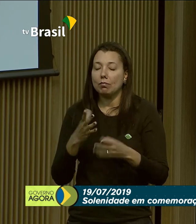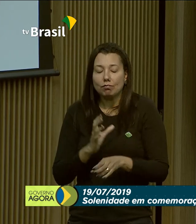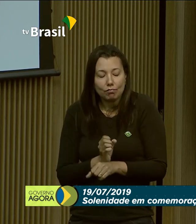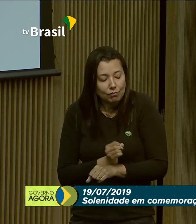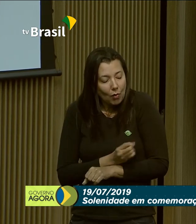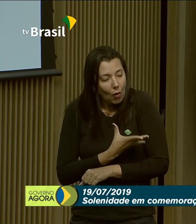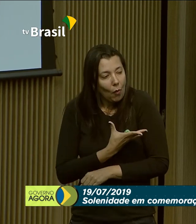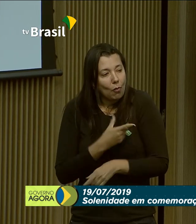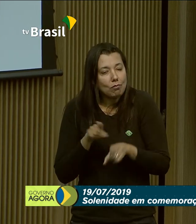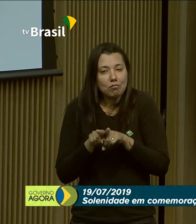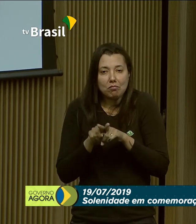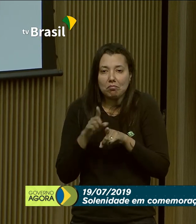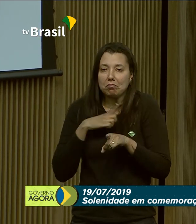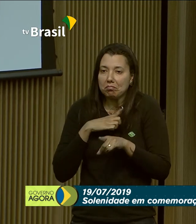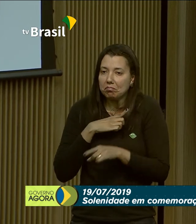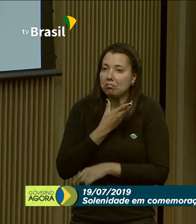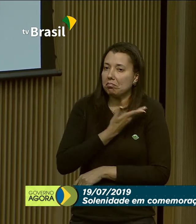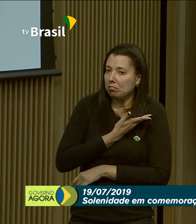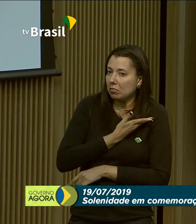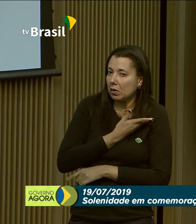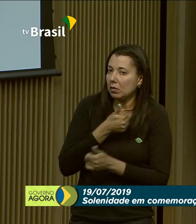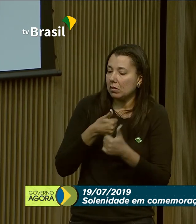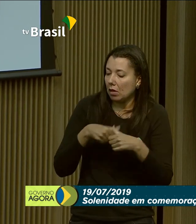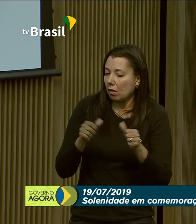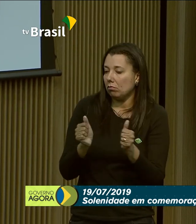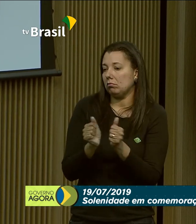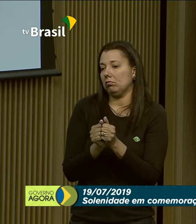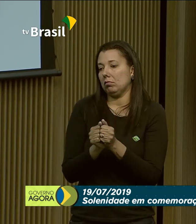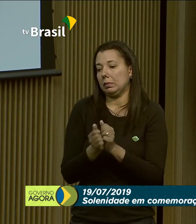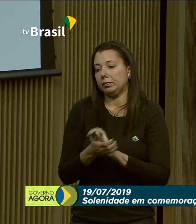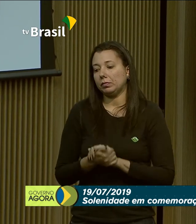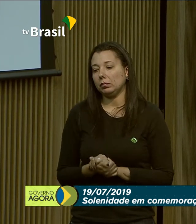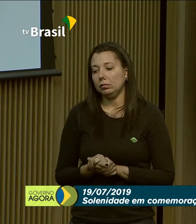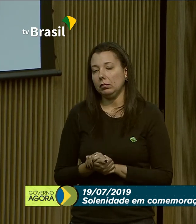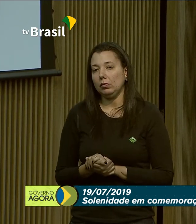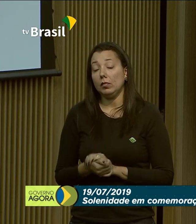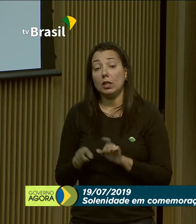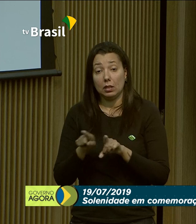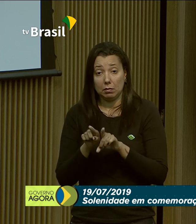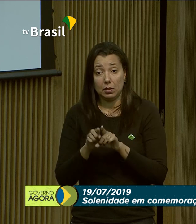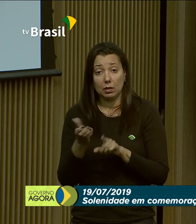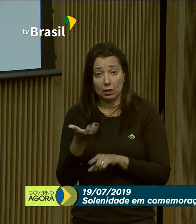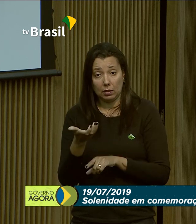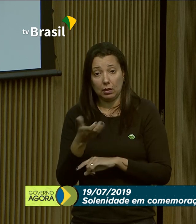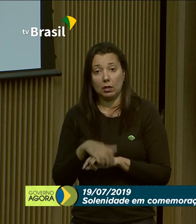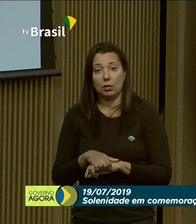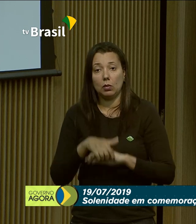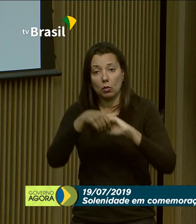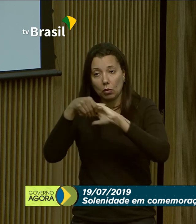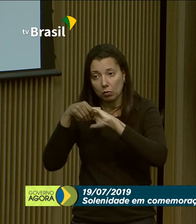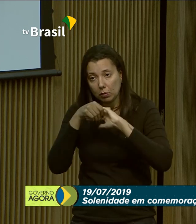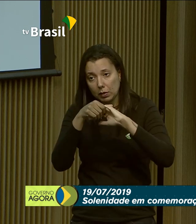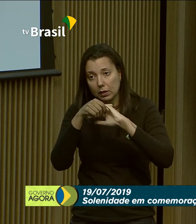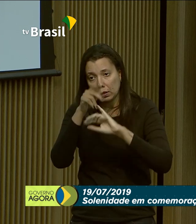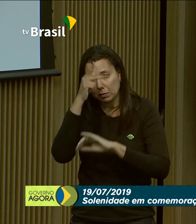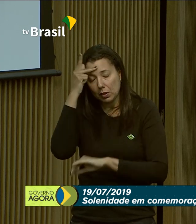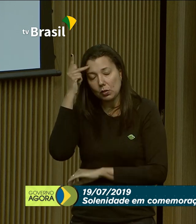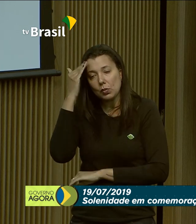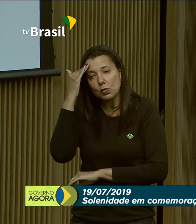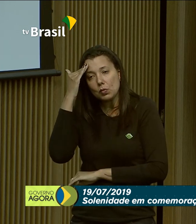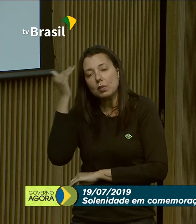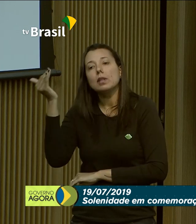de ser seu companheiro aí, né, de estarmos juntos. Queria também cumprimentar os